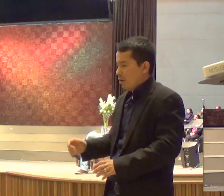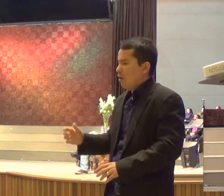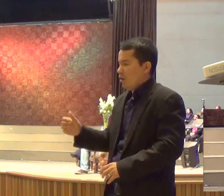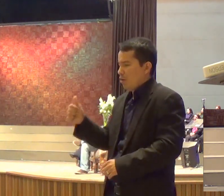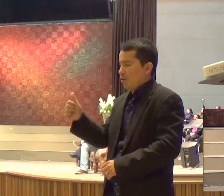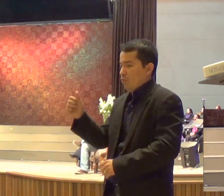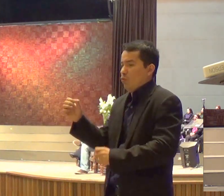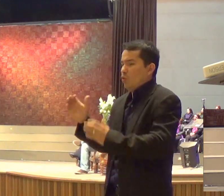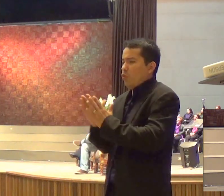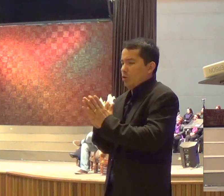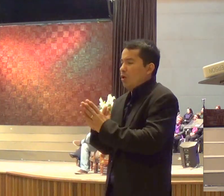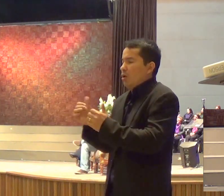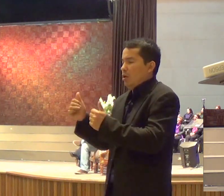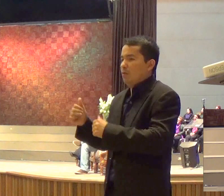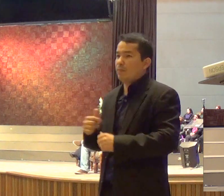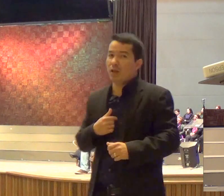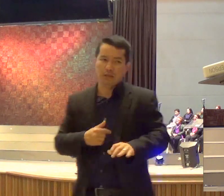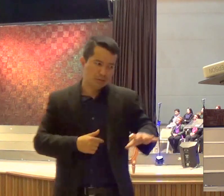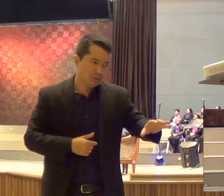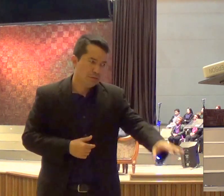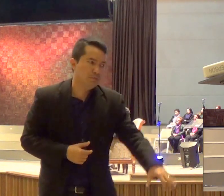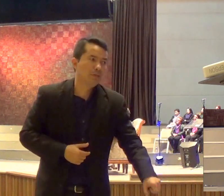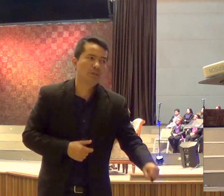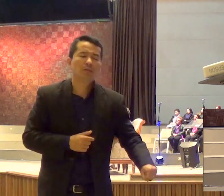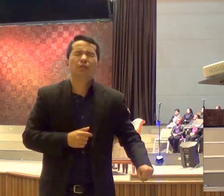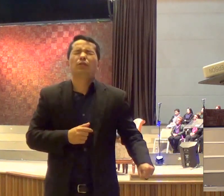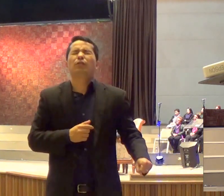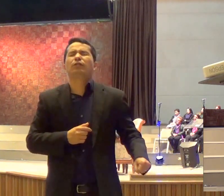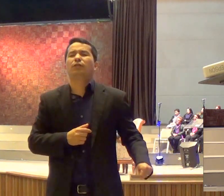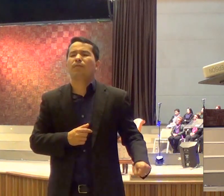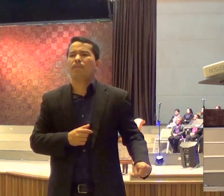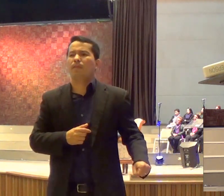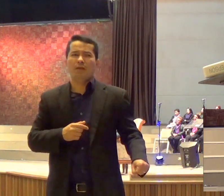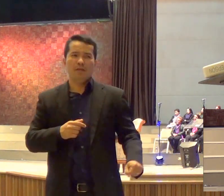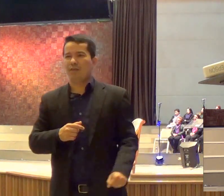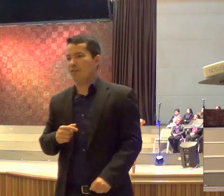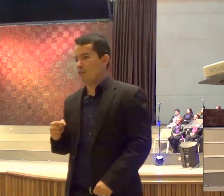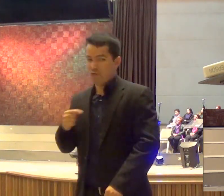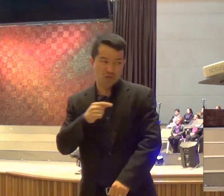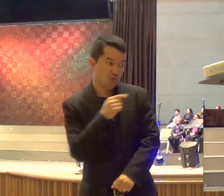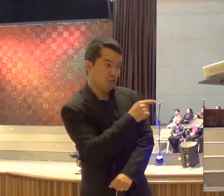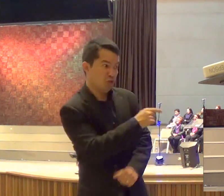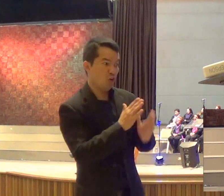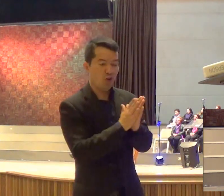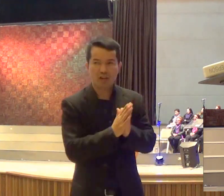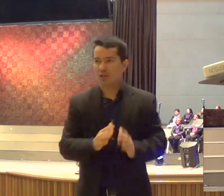falei vamos orar vamos orar ela foi e me deu a mão e ela ora